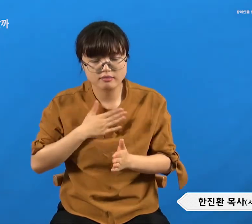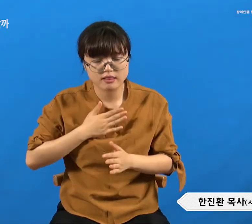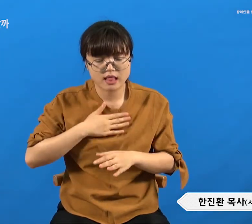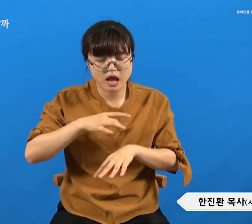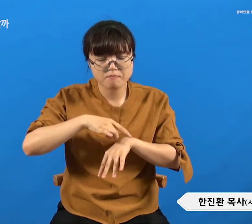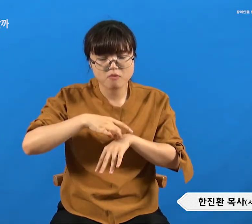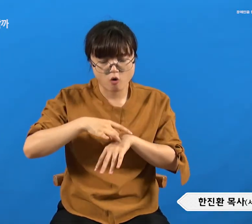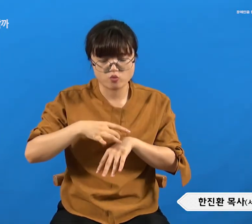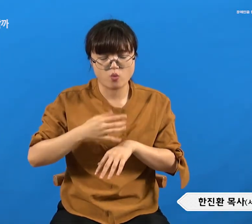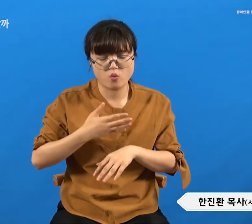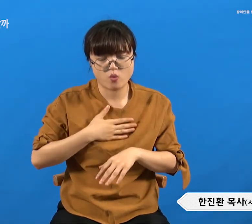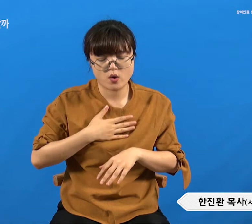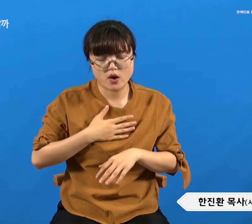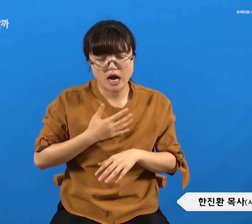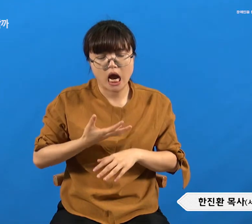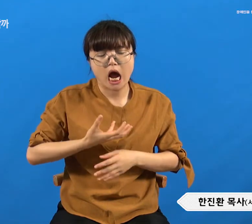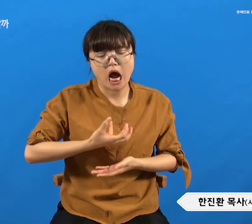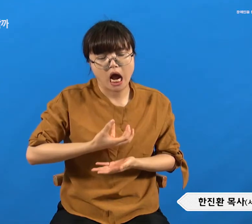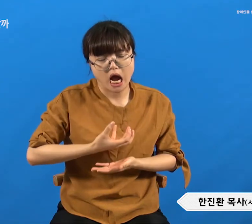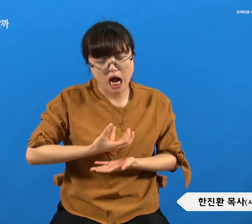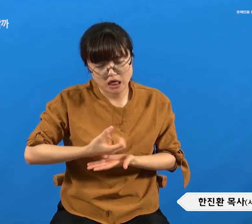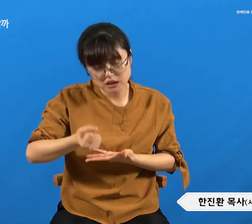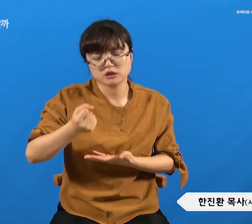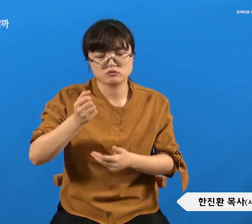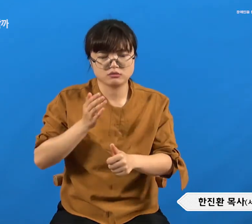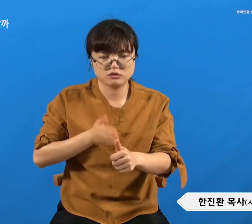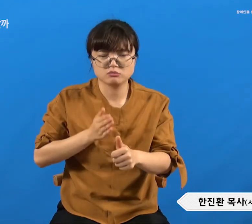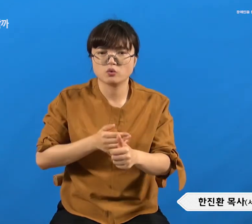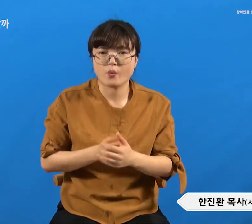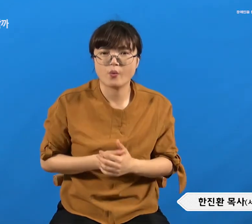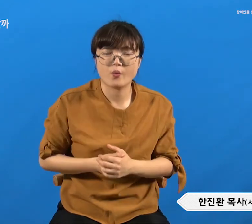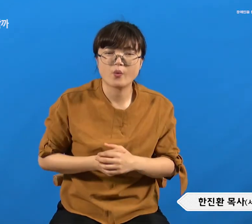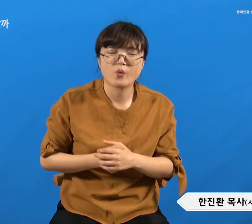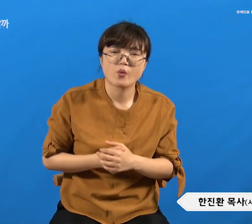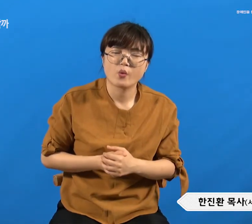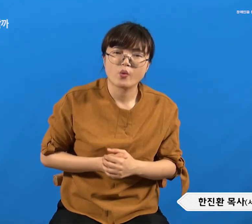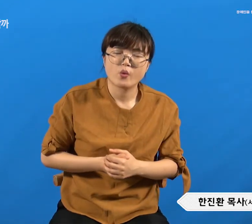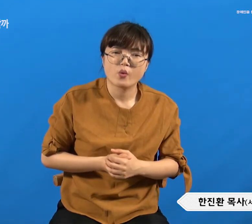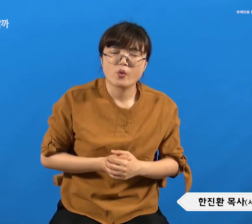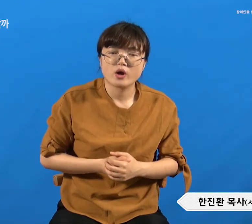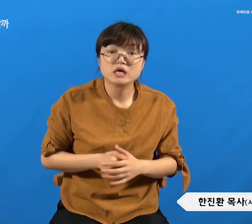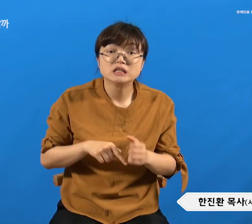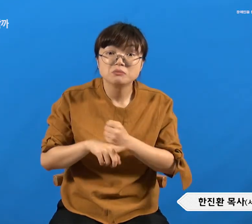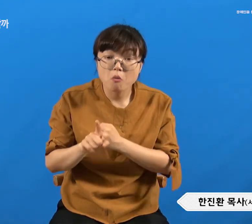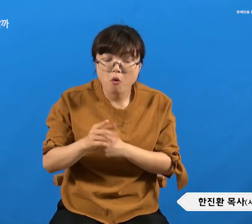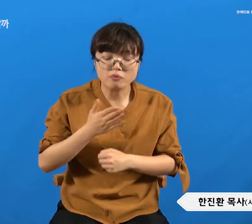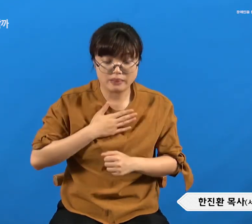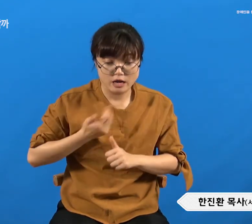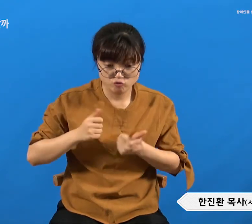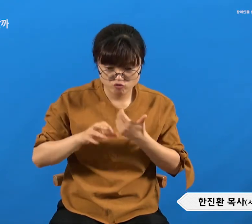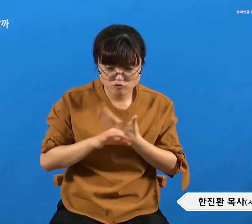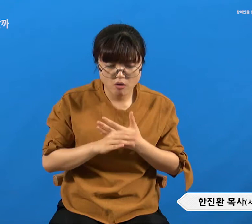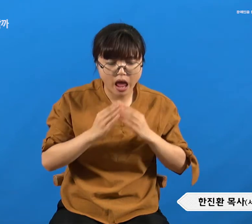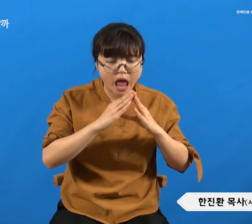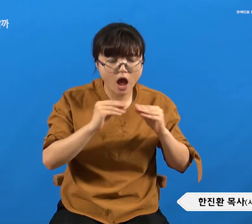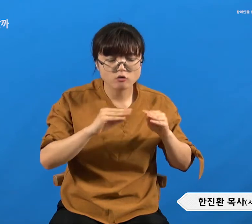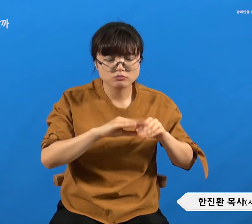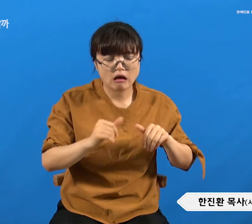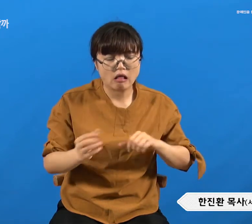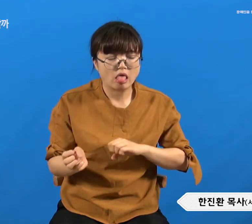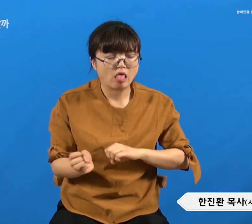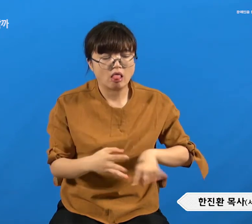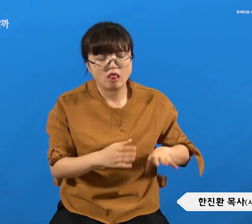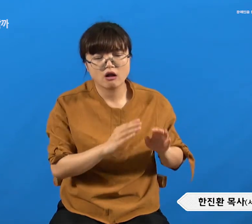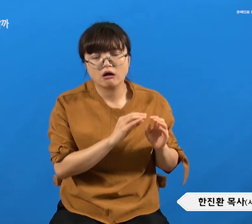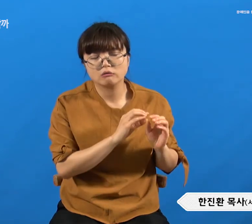내 해골도 내 유골도 메고 가라 하는 유언입니다. 그것은 내가 죽거든 여기 애굽 땅에 장사